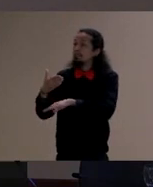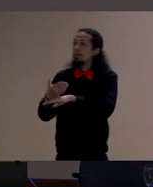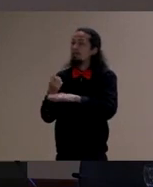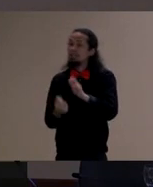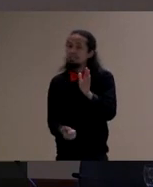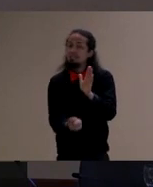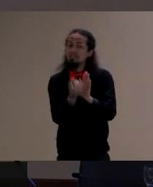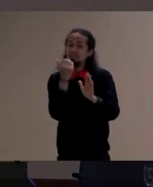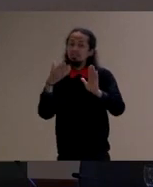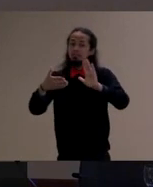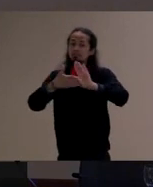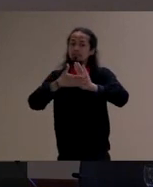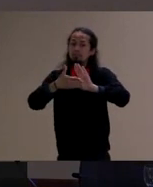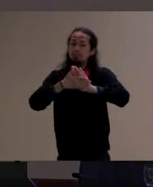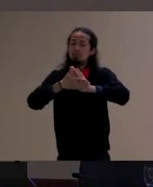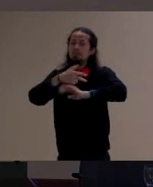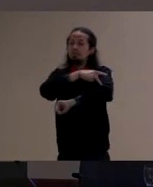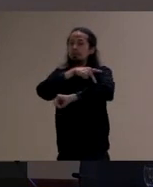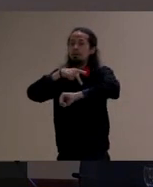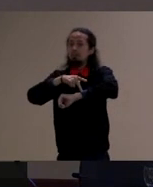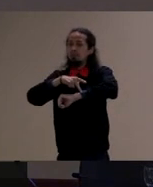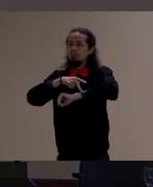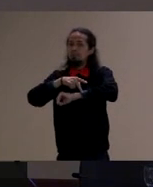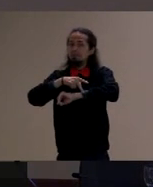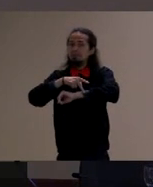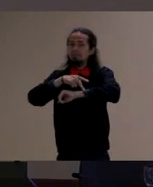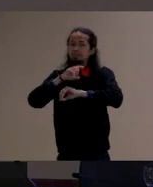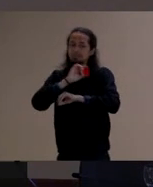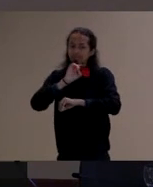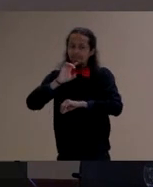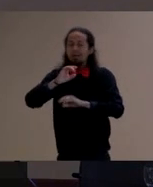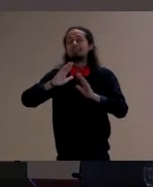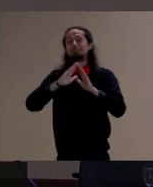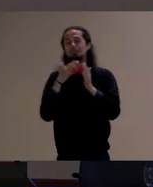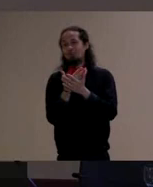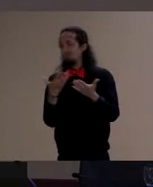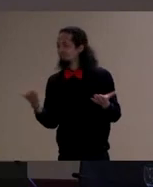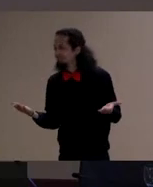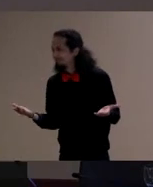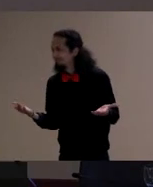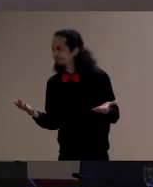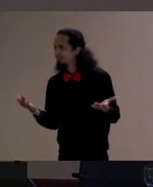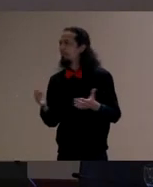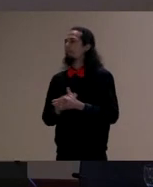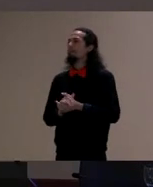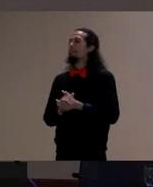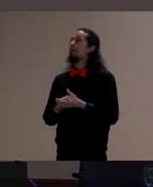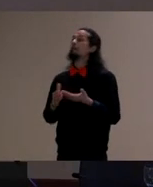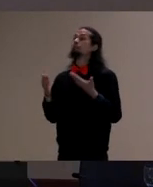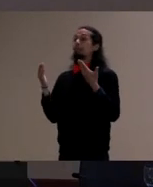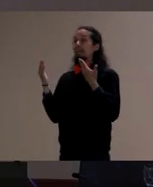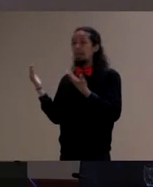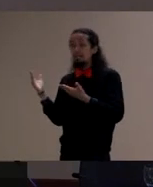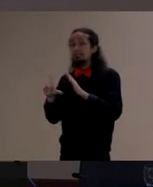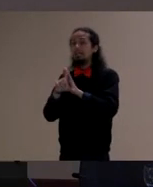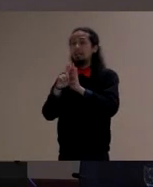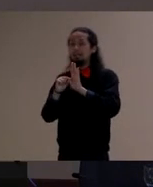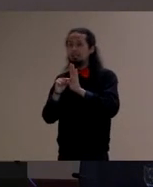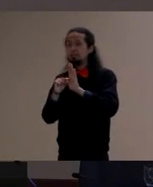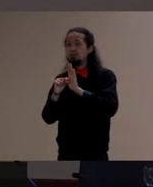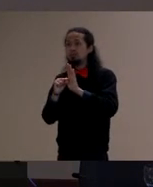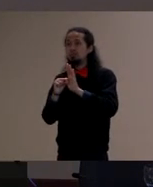do estabelecimento de ensino Então nesse ponto né esse artigo né da LDB